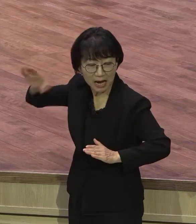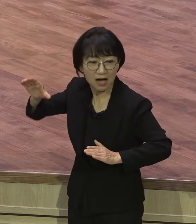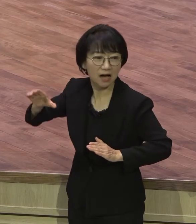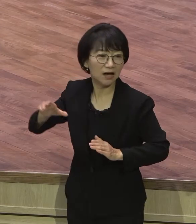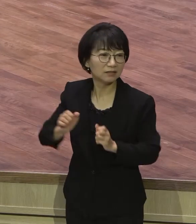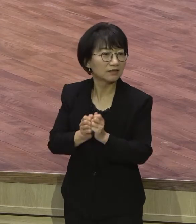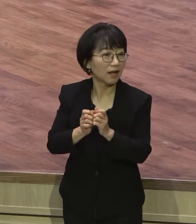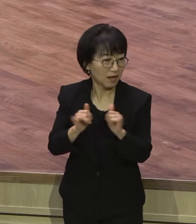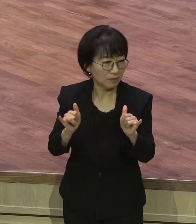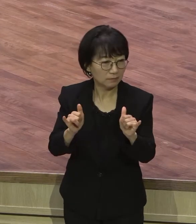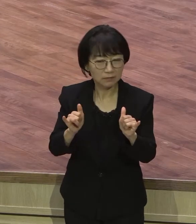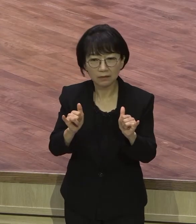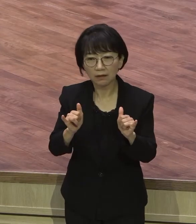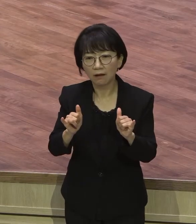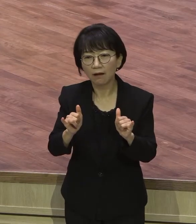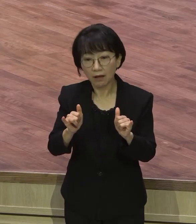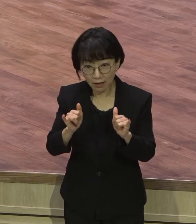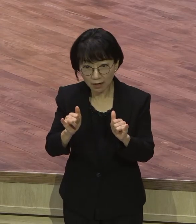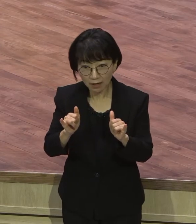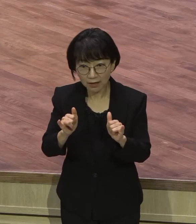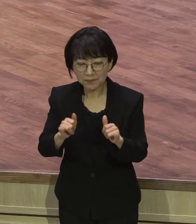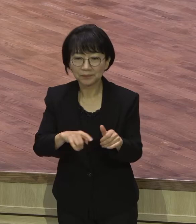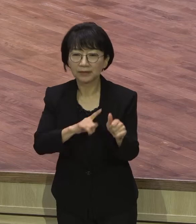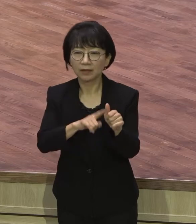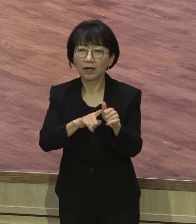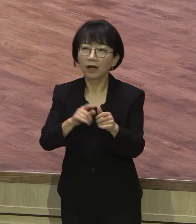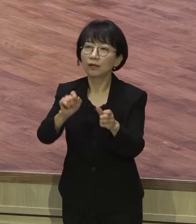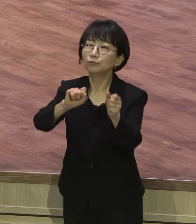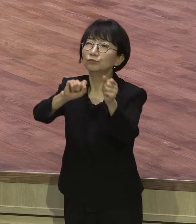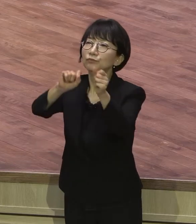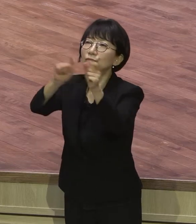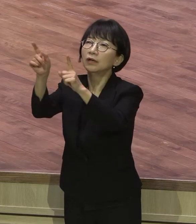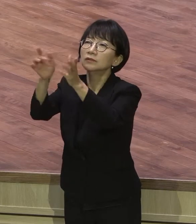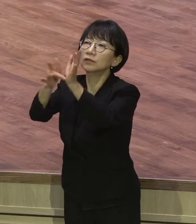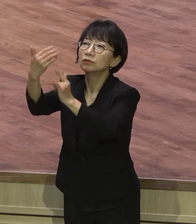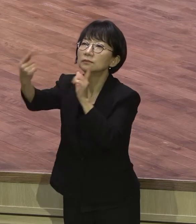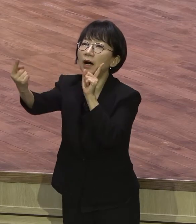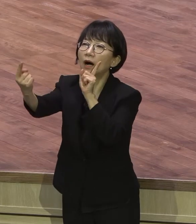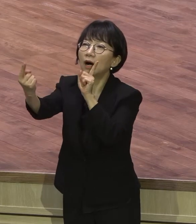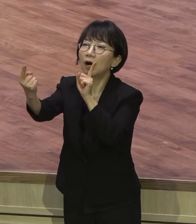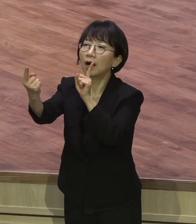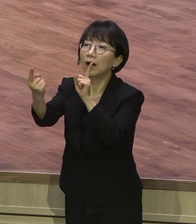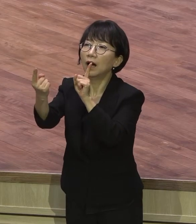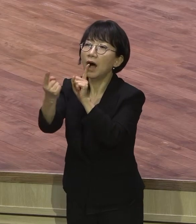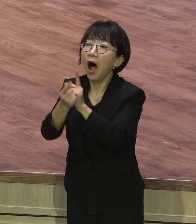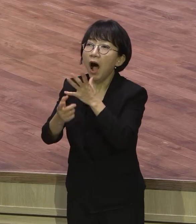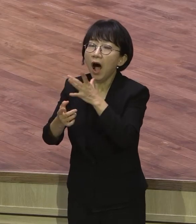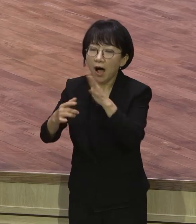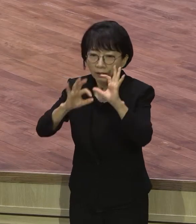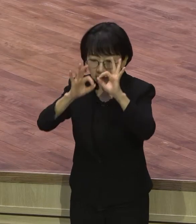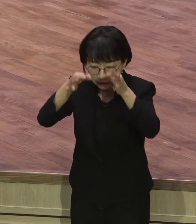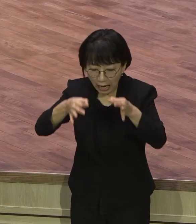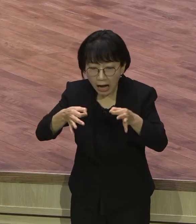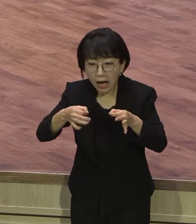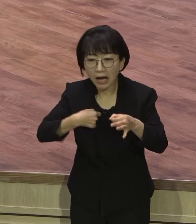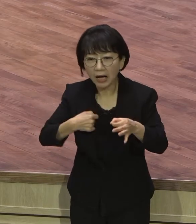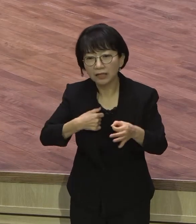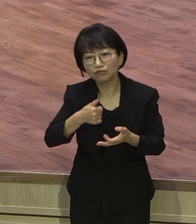했겠어요? 그런데 어느 날 부활하신 예수님 만나서 크, 나 같은